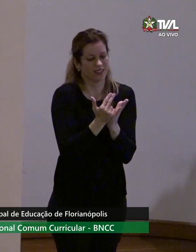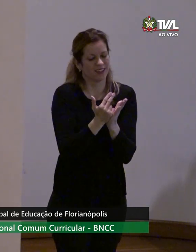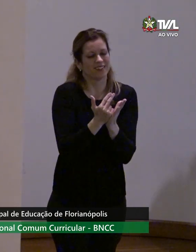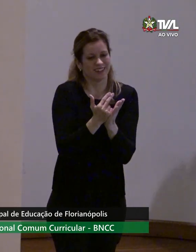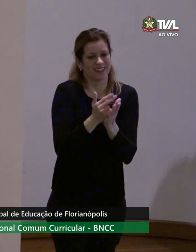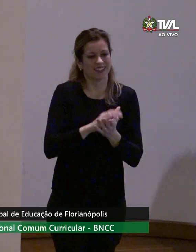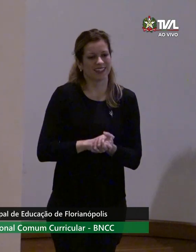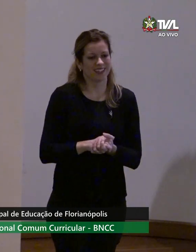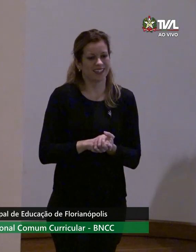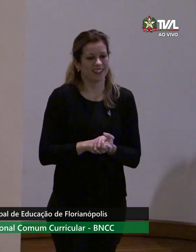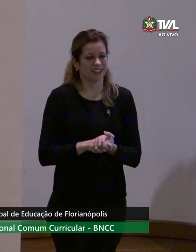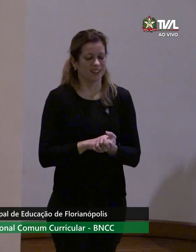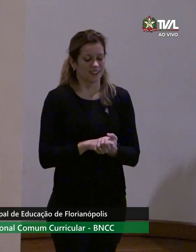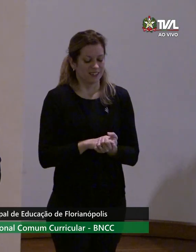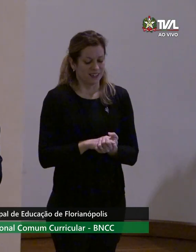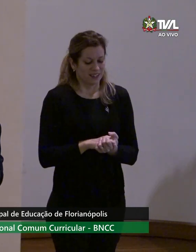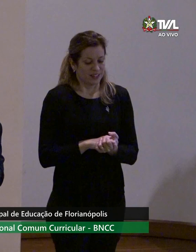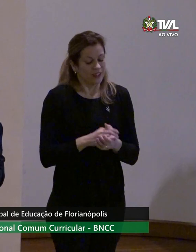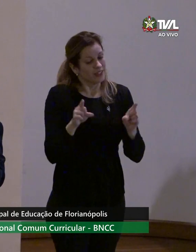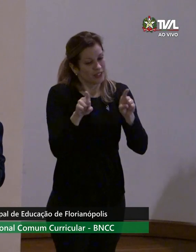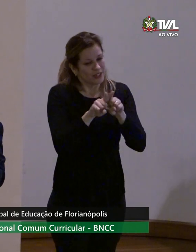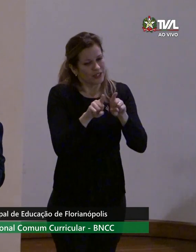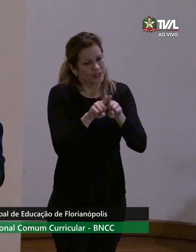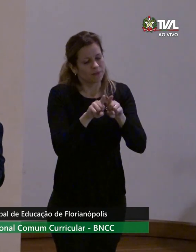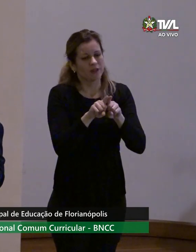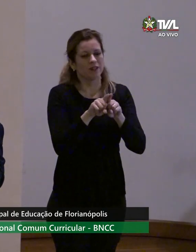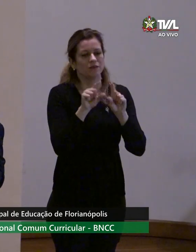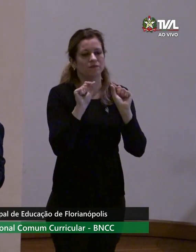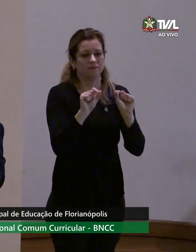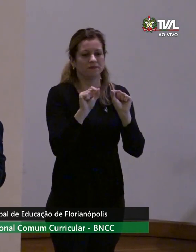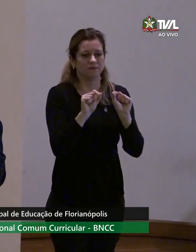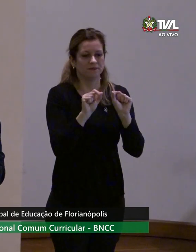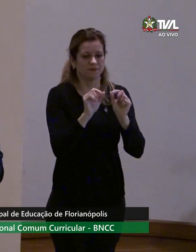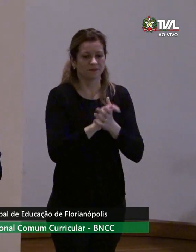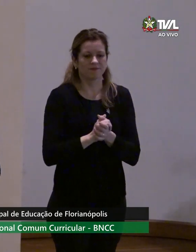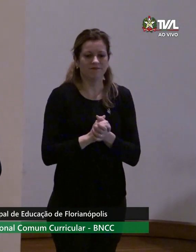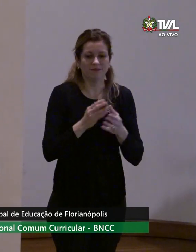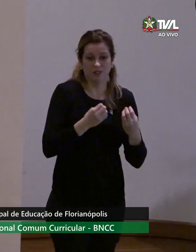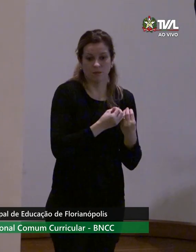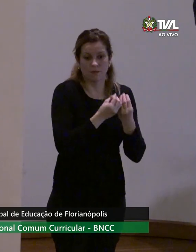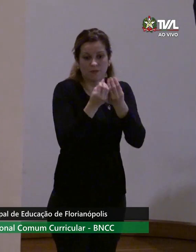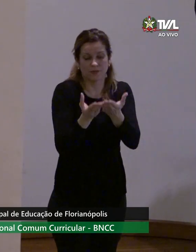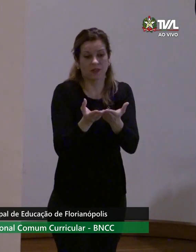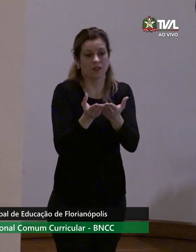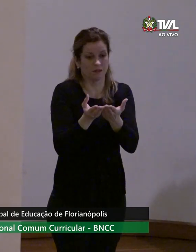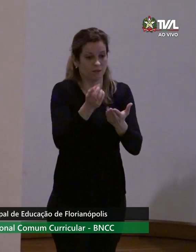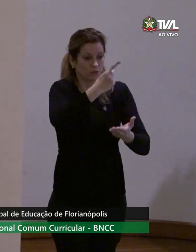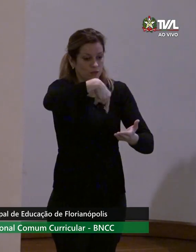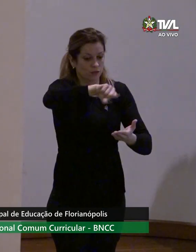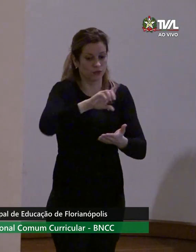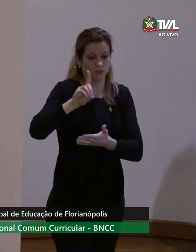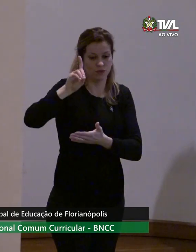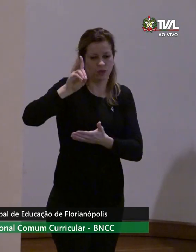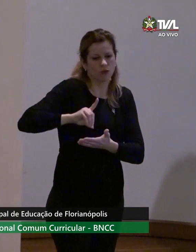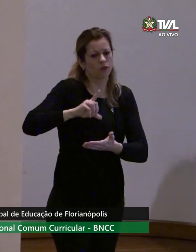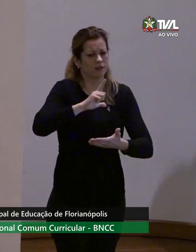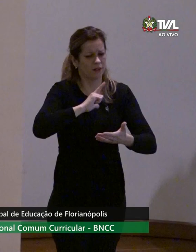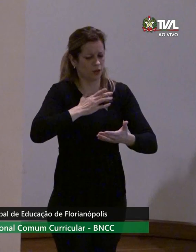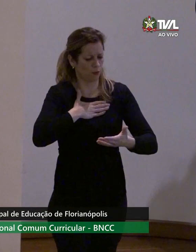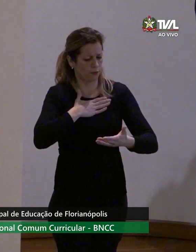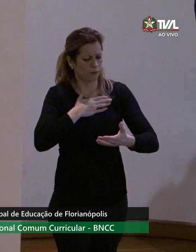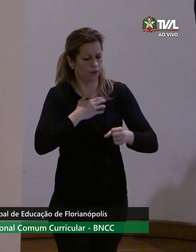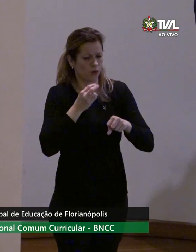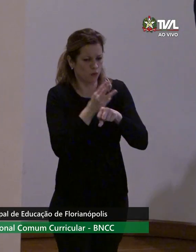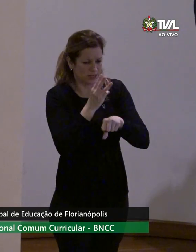pintura eu mandei semana passada para os nossos diretores e para aqueles que têm o meu WhatsApp quem não